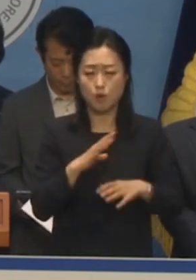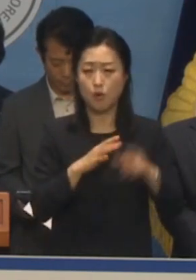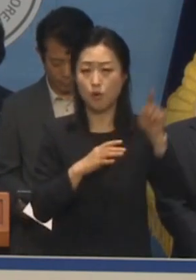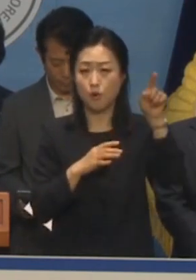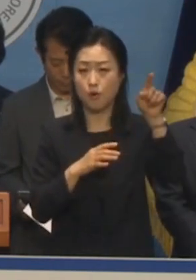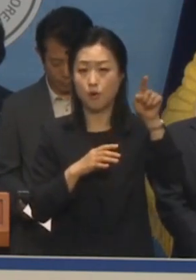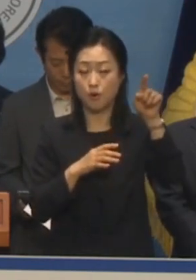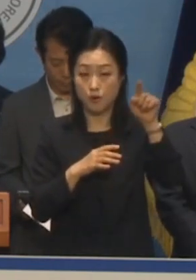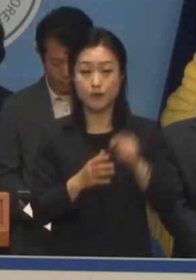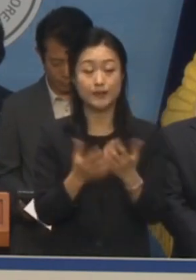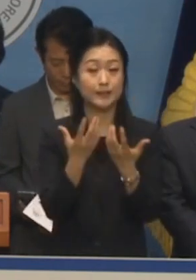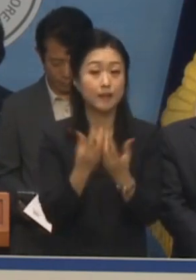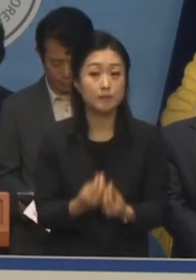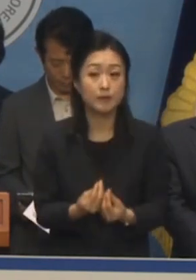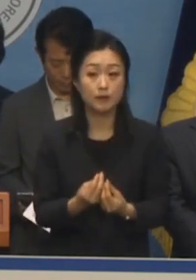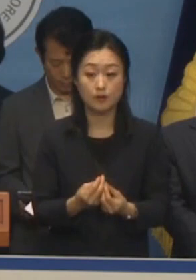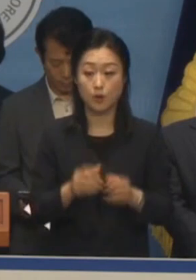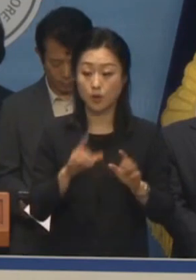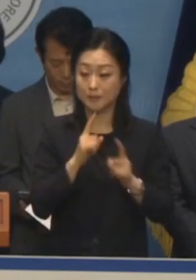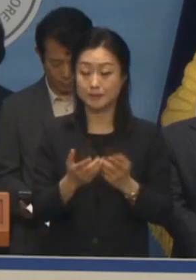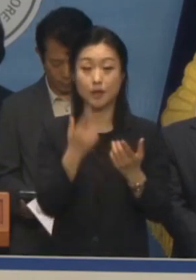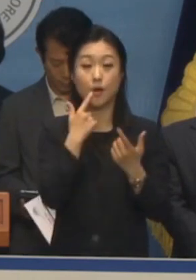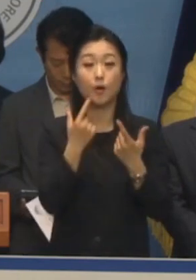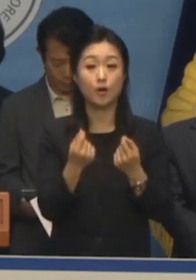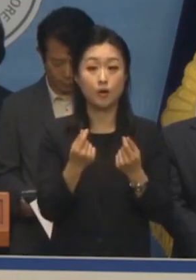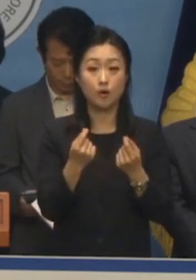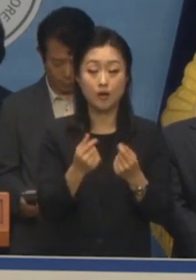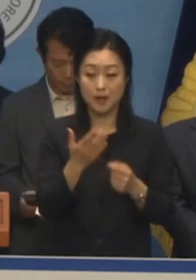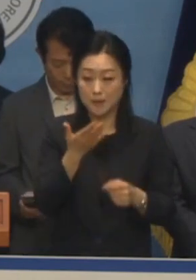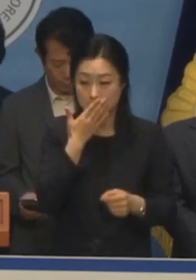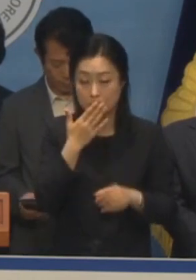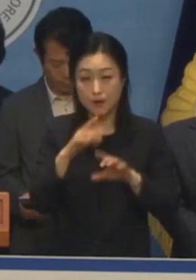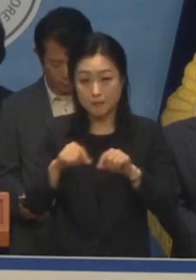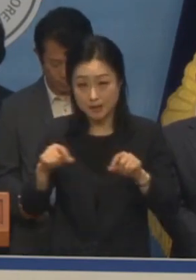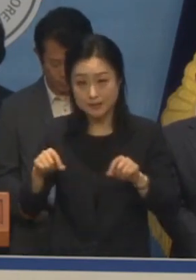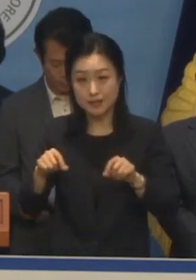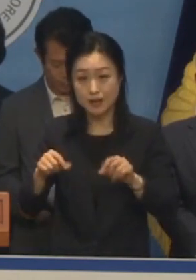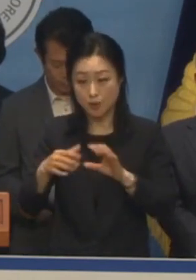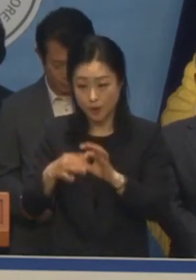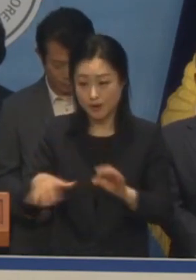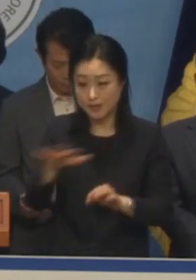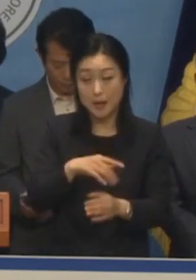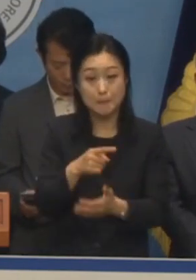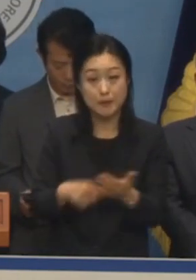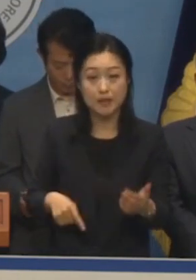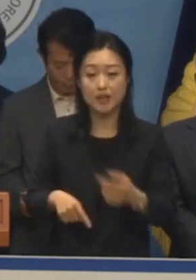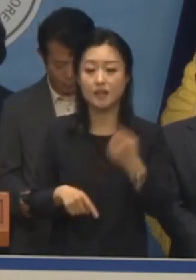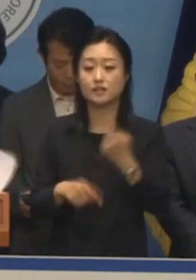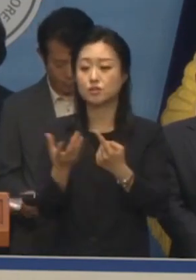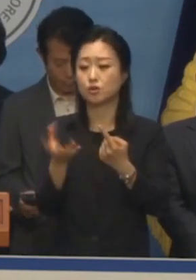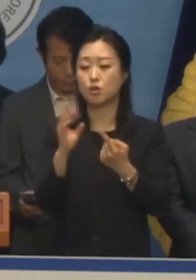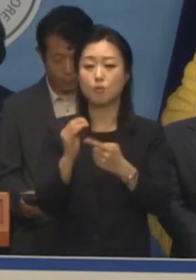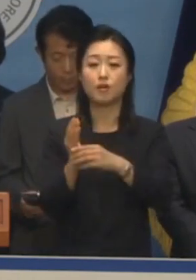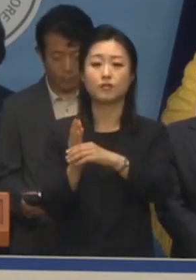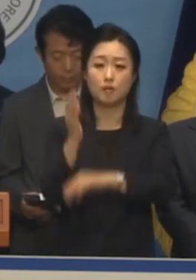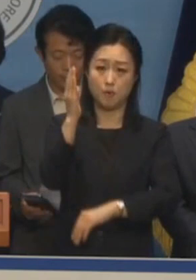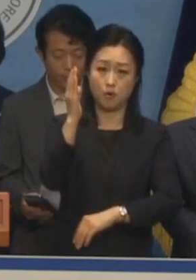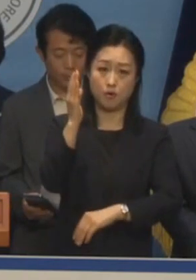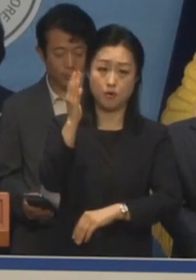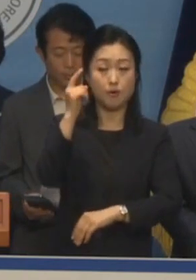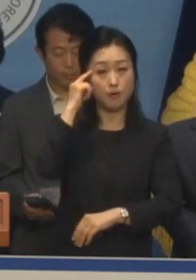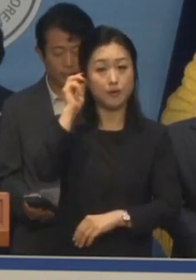있습니다. 가령 오늘 말씀드린 것처럼 농식품 업계에서만 피해 규모가 1천억 원 이상이 될